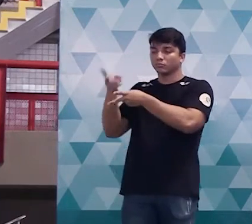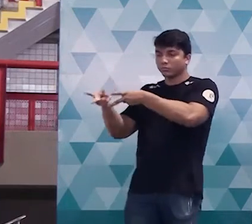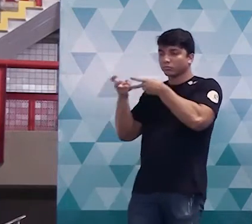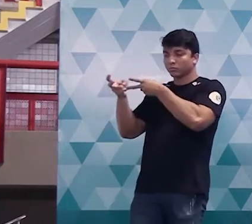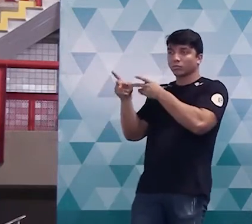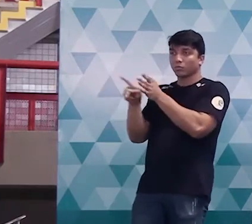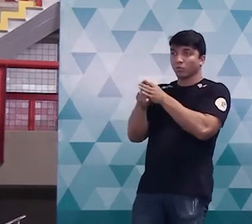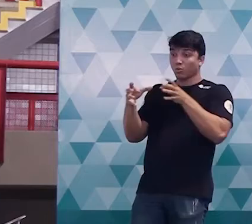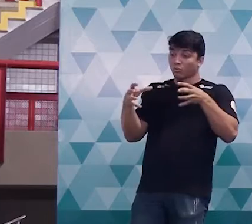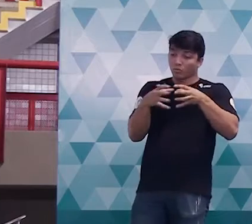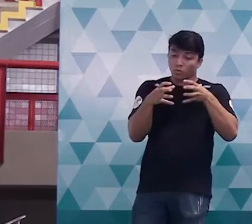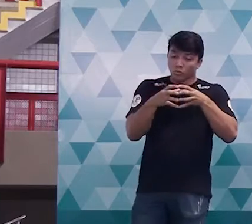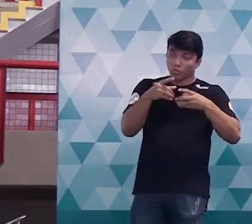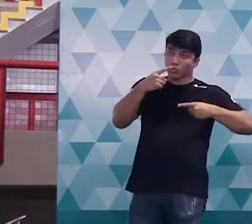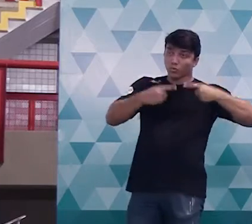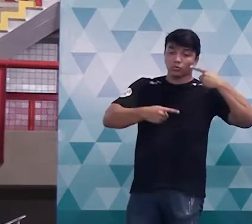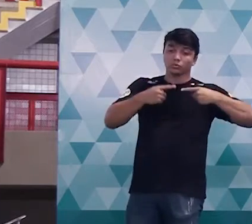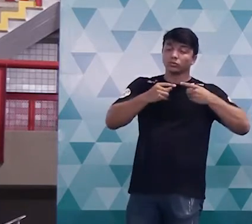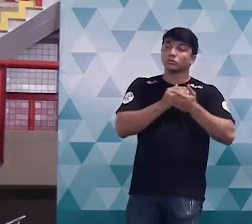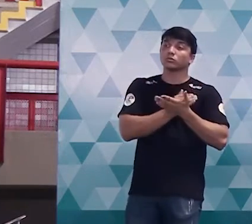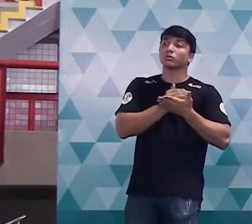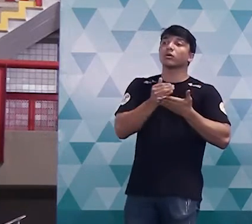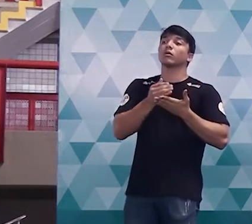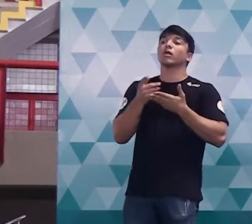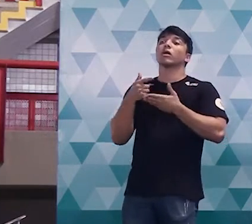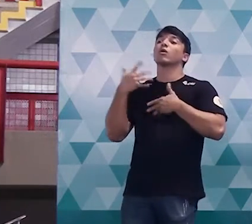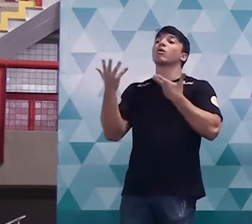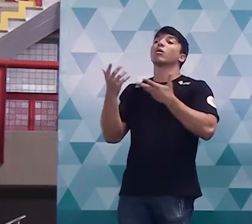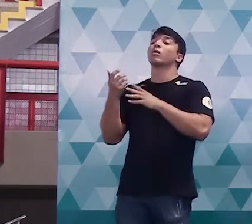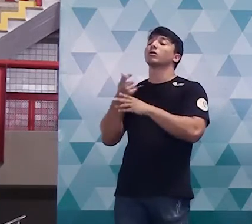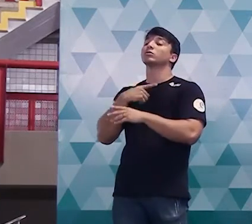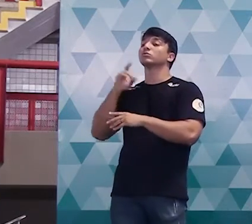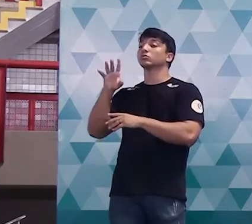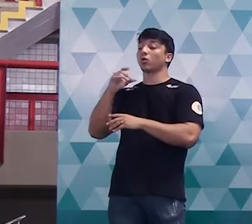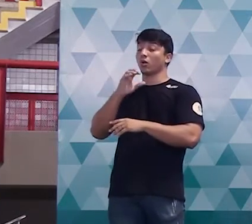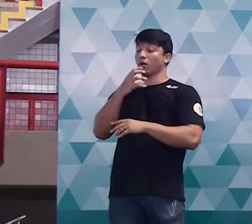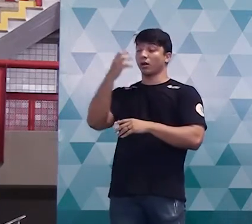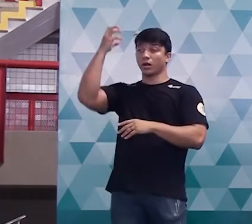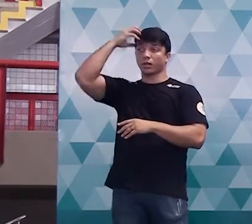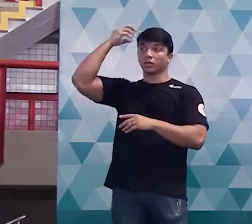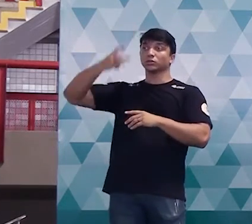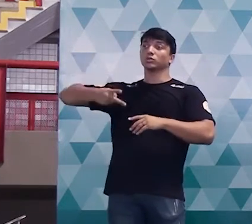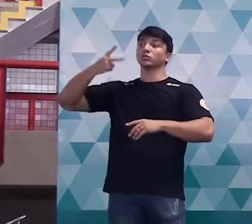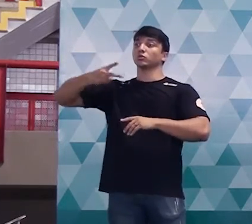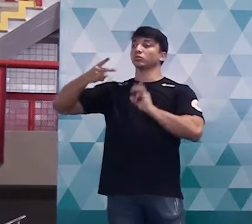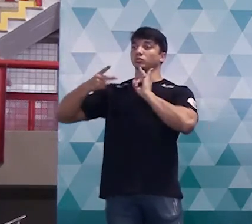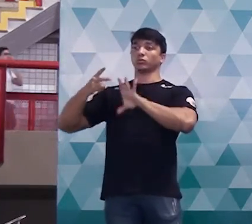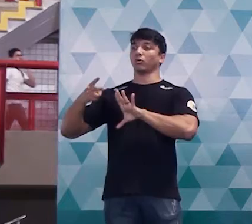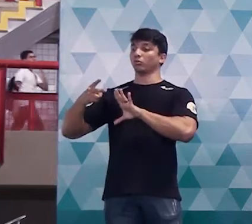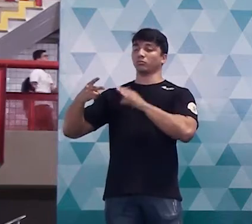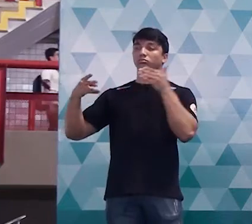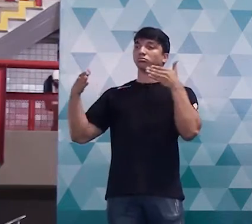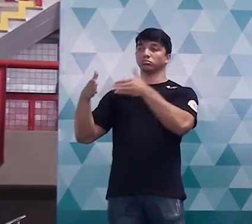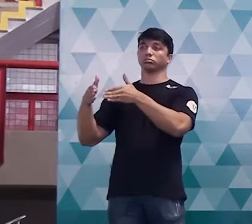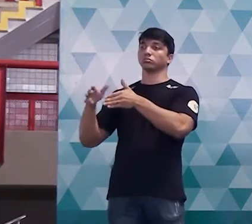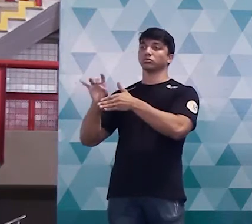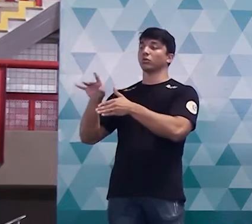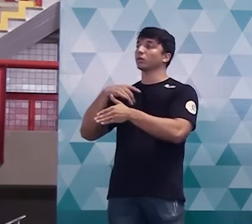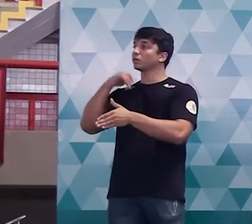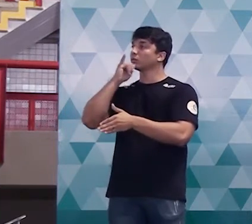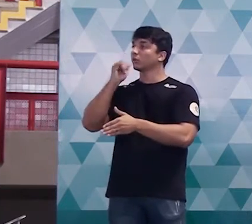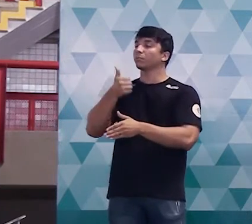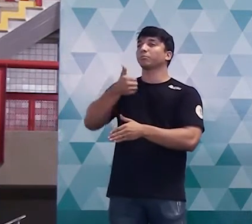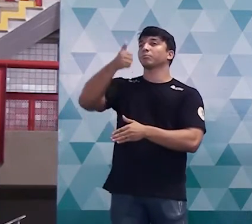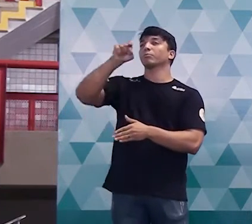partido político no Brasil só foi existir a partir do Segundo Reinado. Só no Segundo Reinado. Quando você chegar lá em